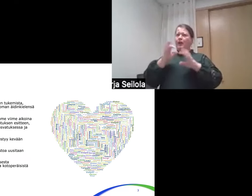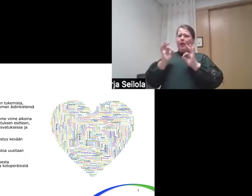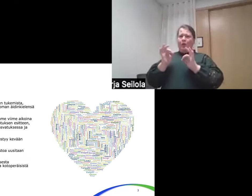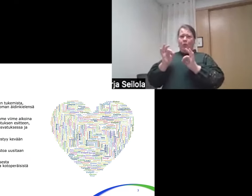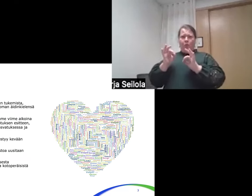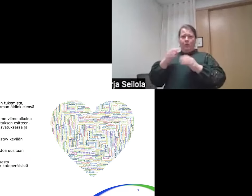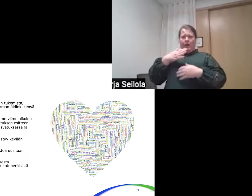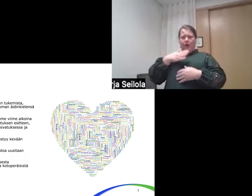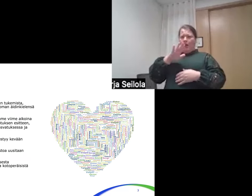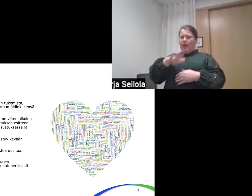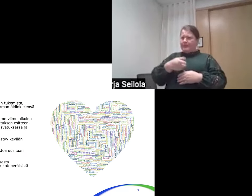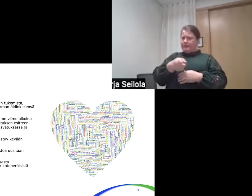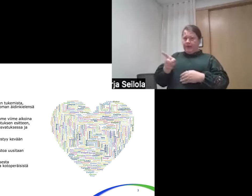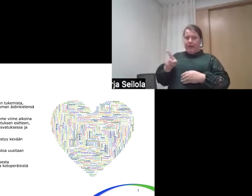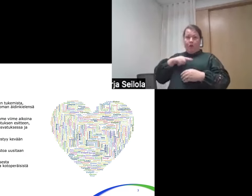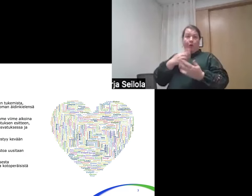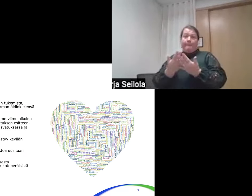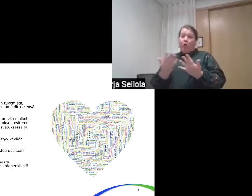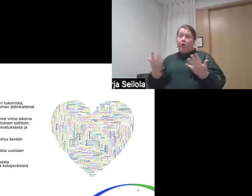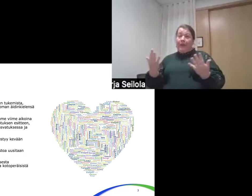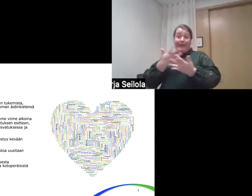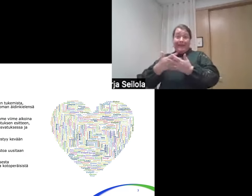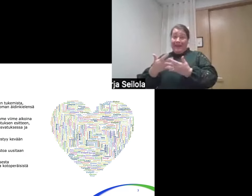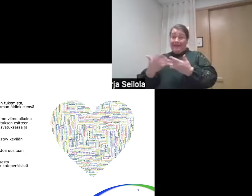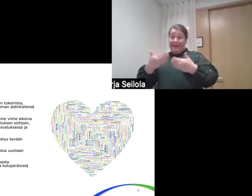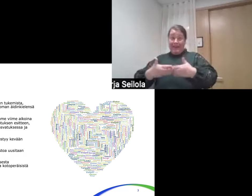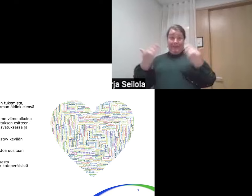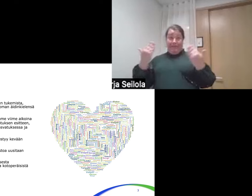koko koulupolkua tänä päivänä.